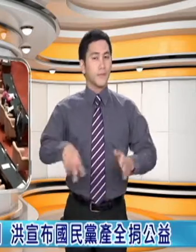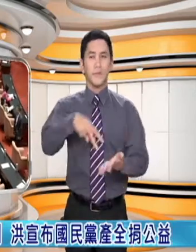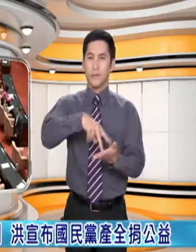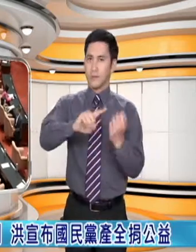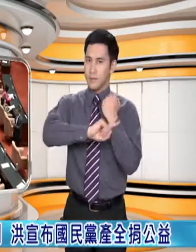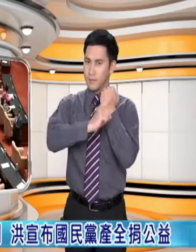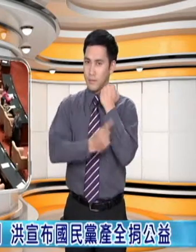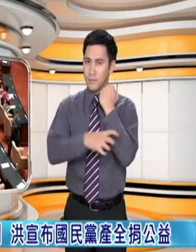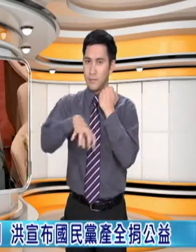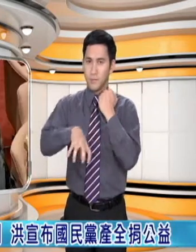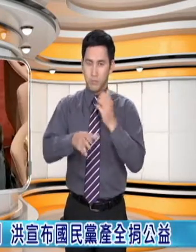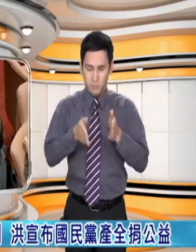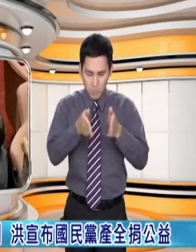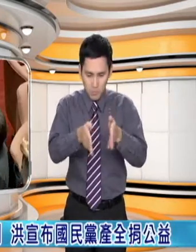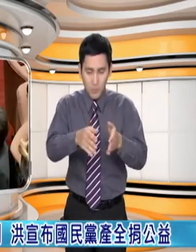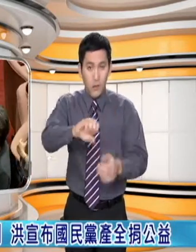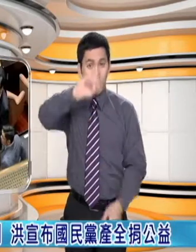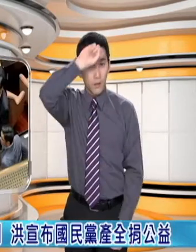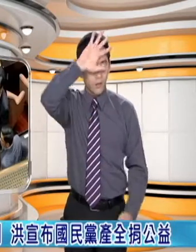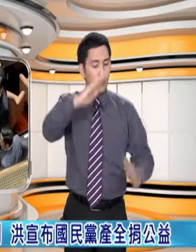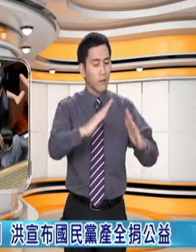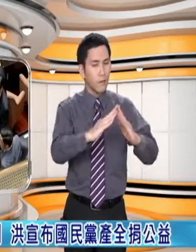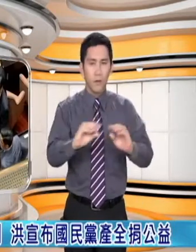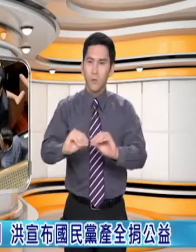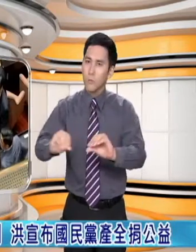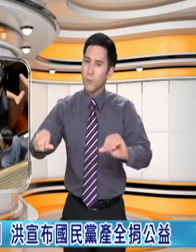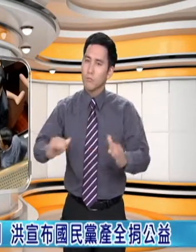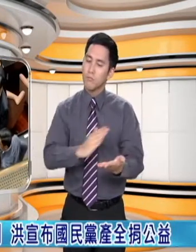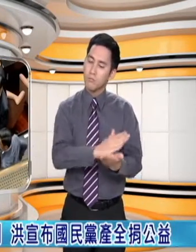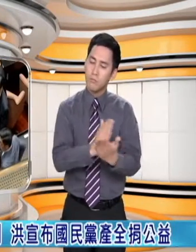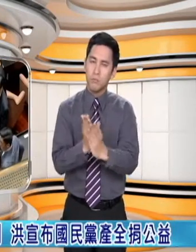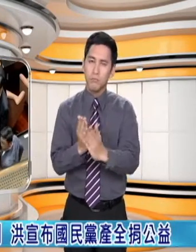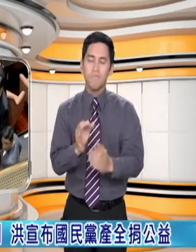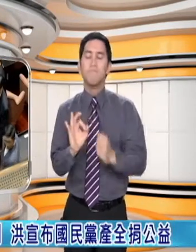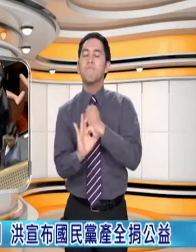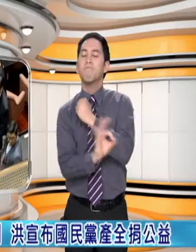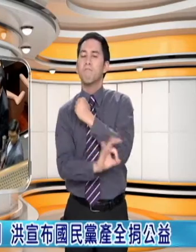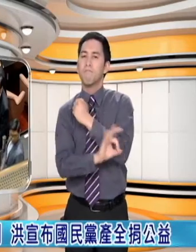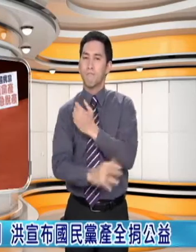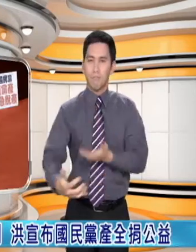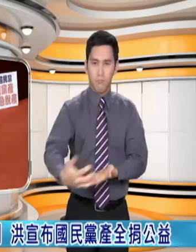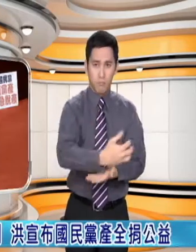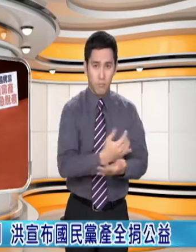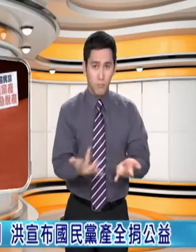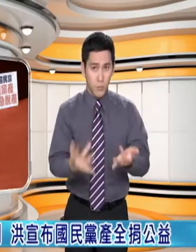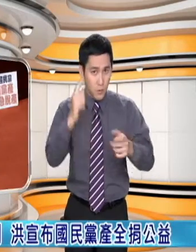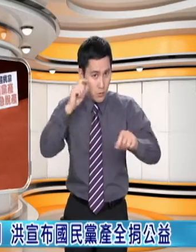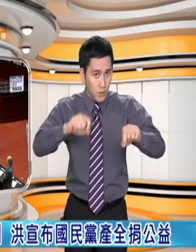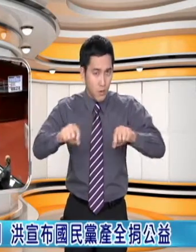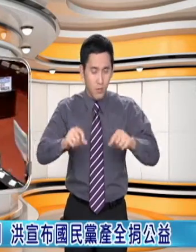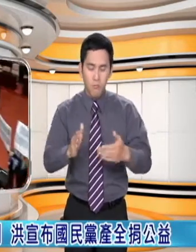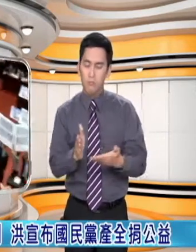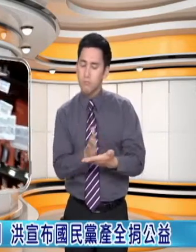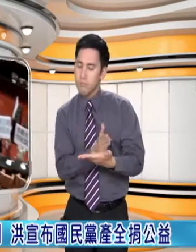立法院今天将审查不当党产处理条例草案，国民党主席洪秀柱宣